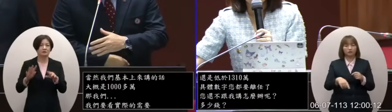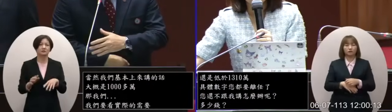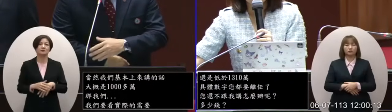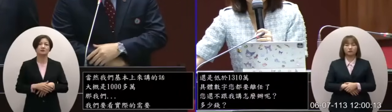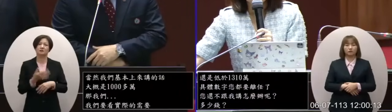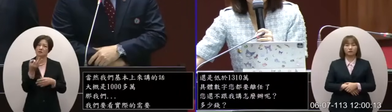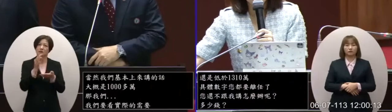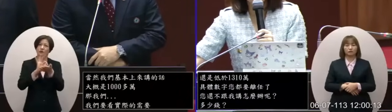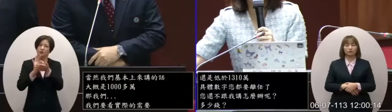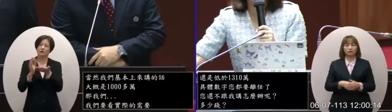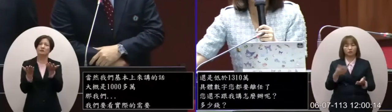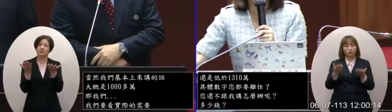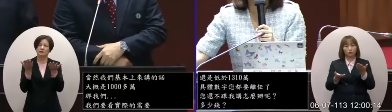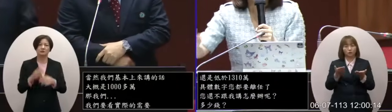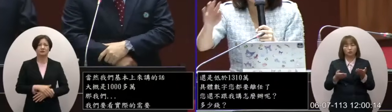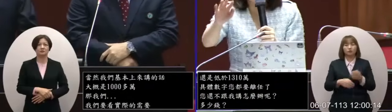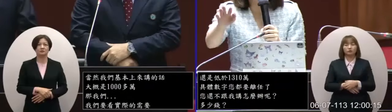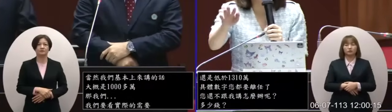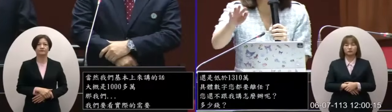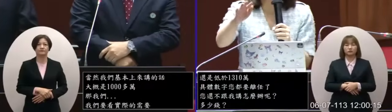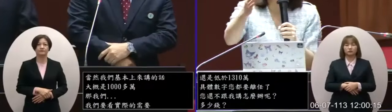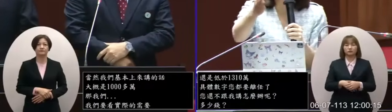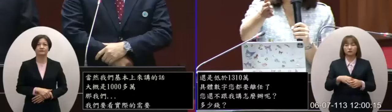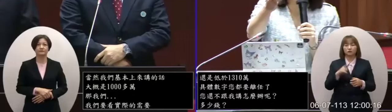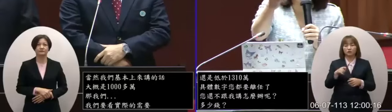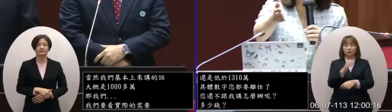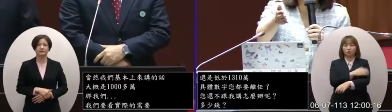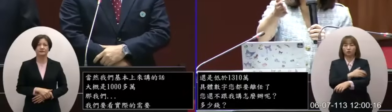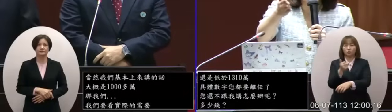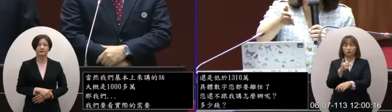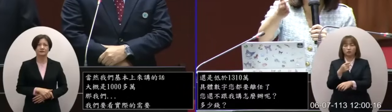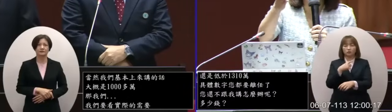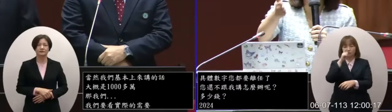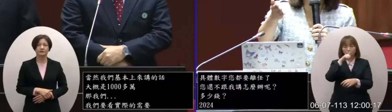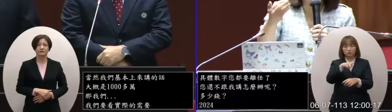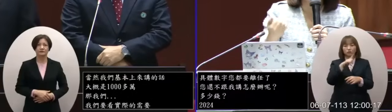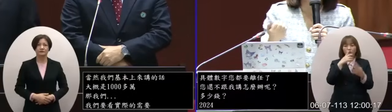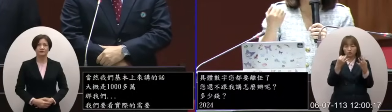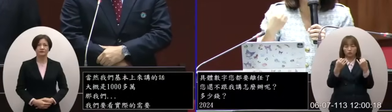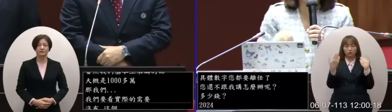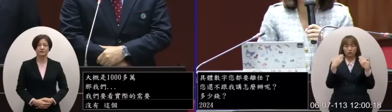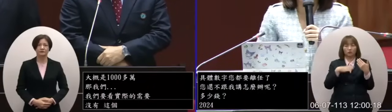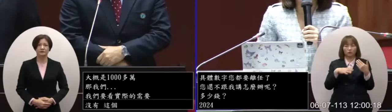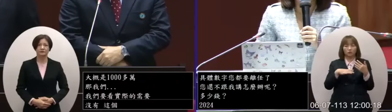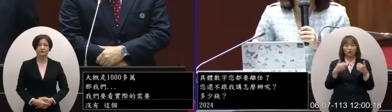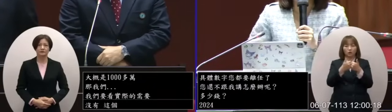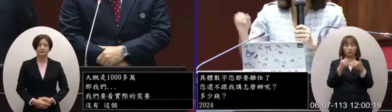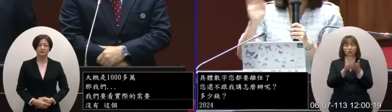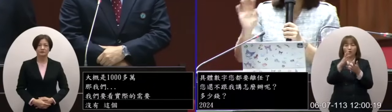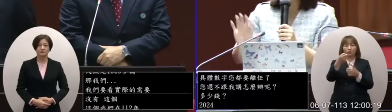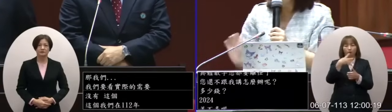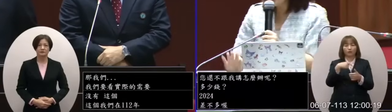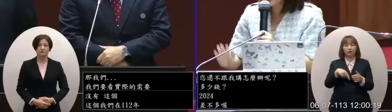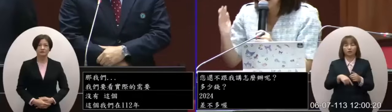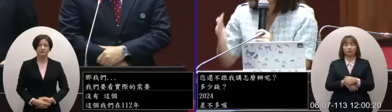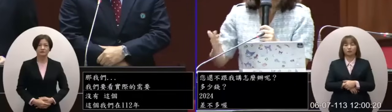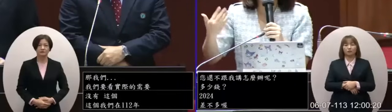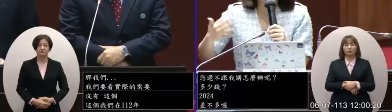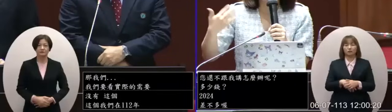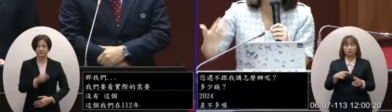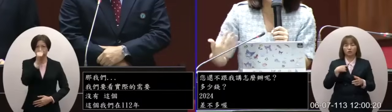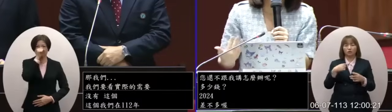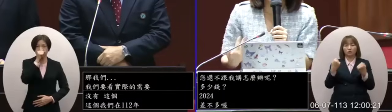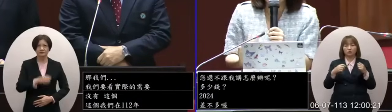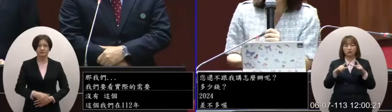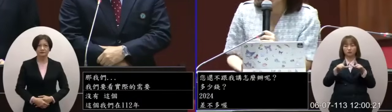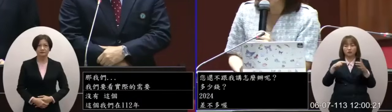差不多这个钱多一点， 差不多哈、哦，真的过客哈、哦，部长，我希望您可以把数字搞清楚，会后跟我回复，因为我都